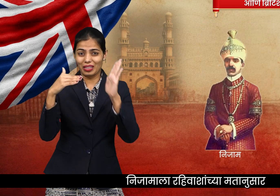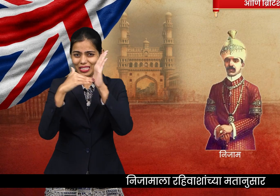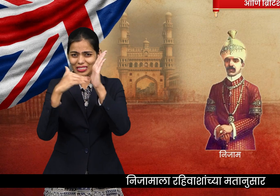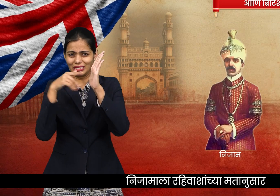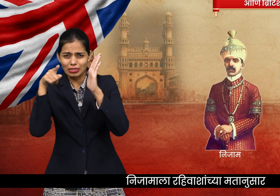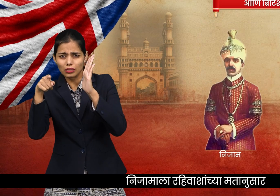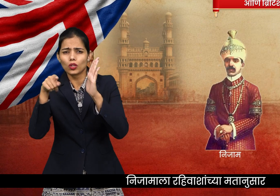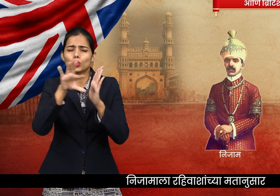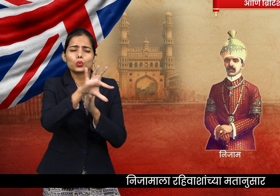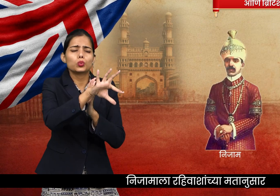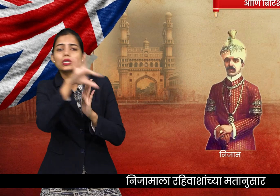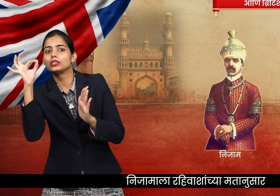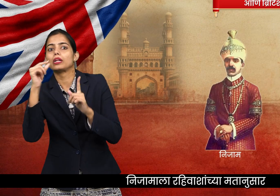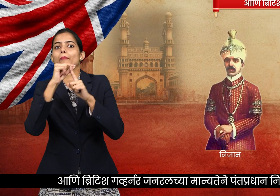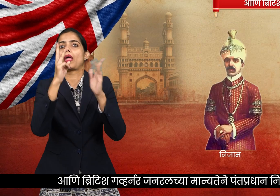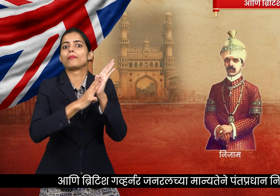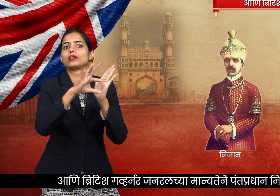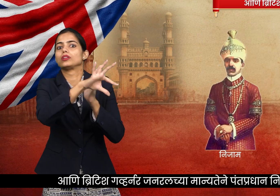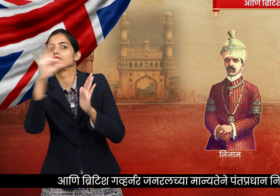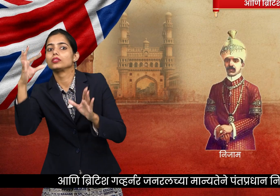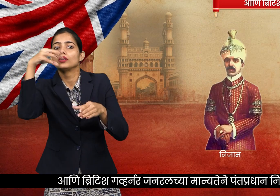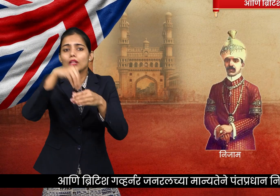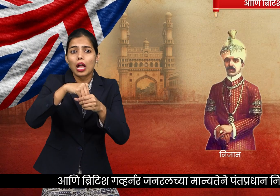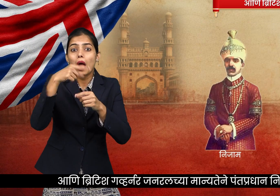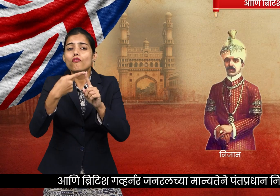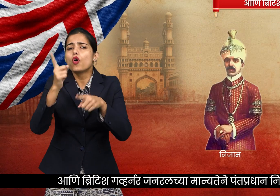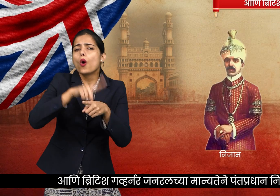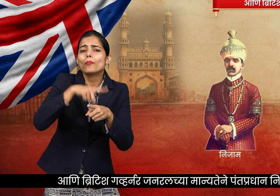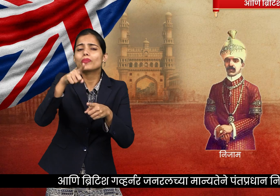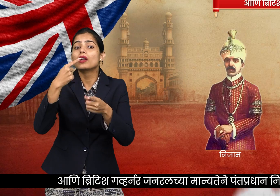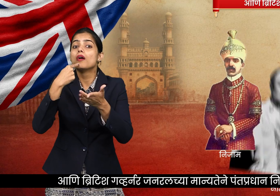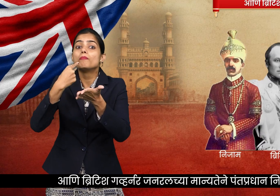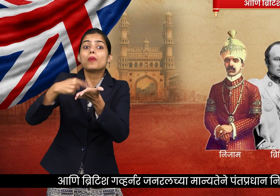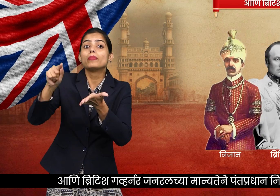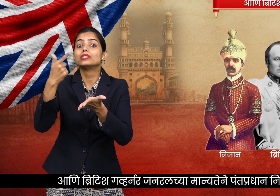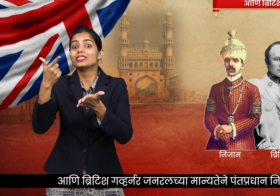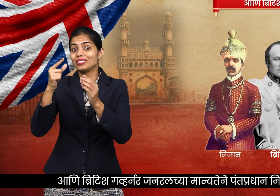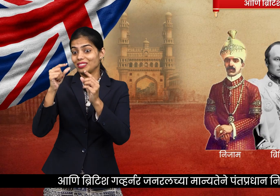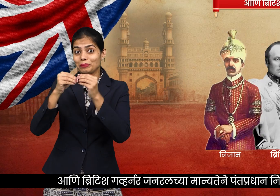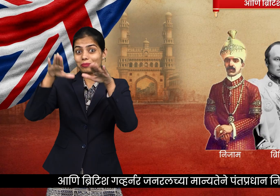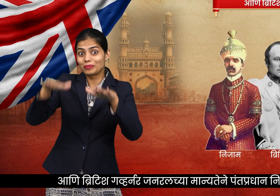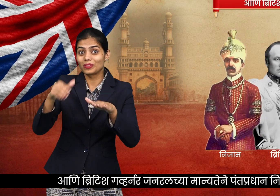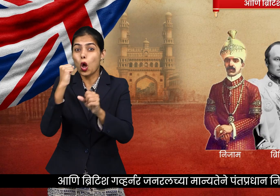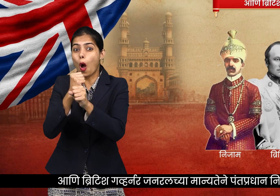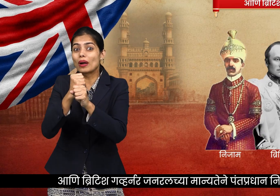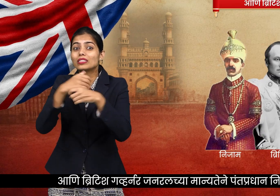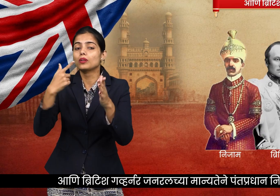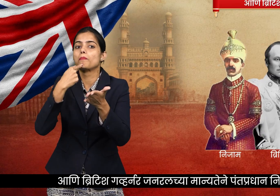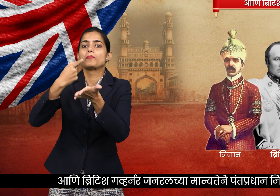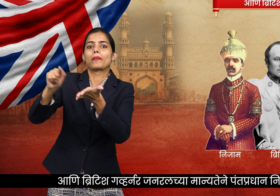निजामाला रहिवाशांच्या मतानुसार आणि ब्रिटिश गव्हर्नर जनरलच्या मान्यतेने